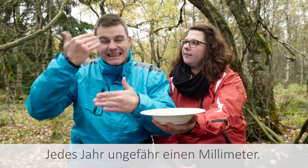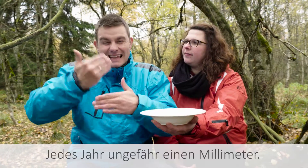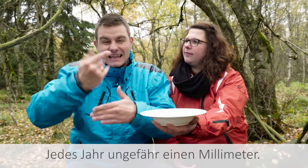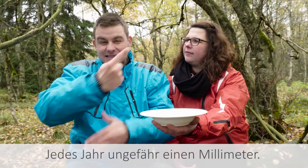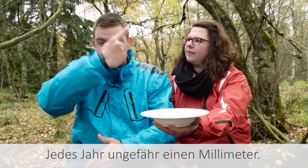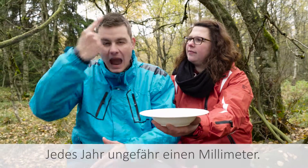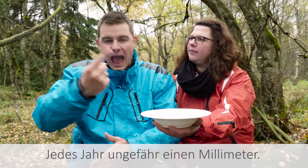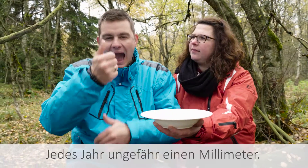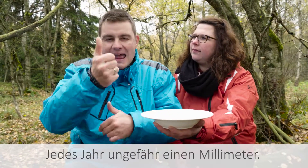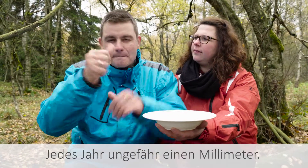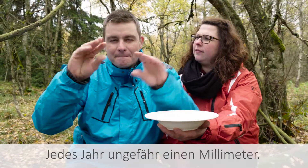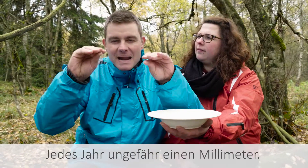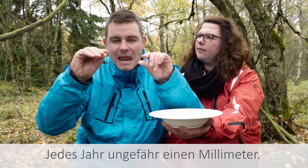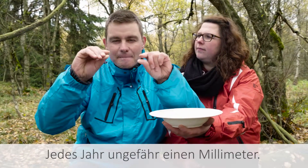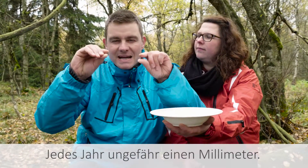Jedes Jahr ungefähr einen Millimeter.